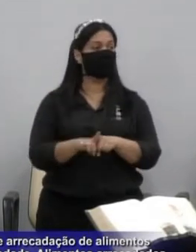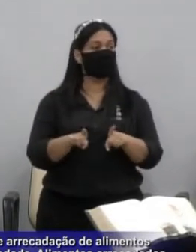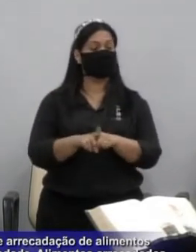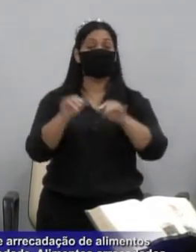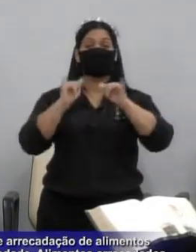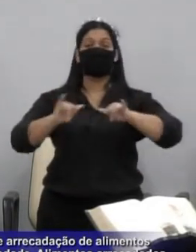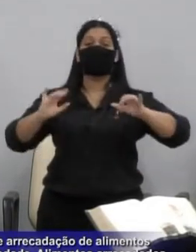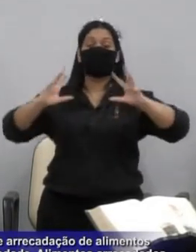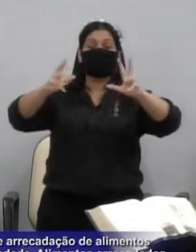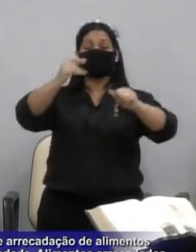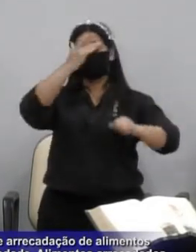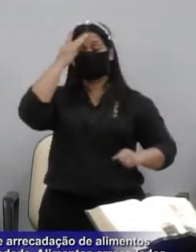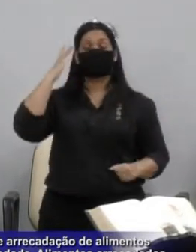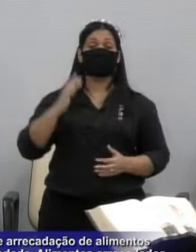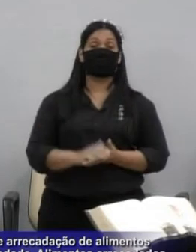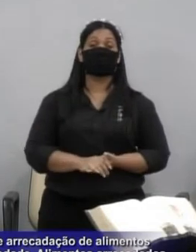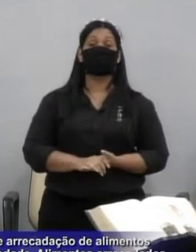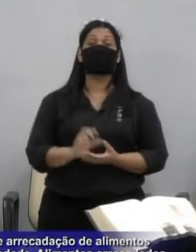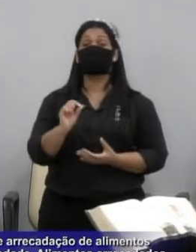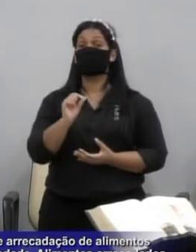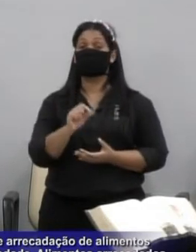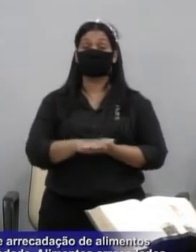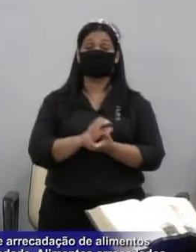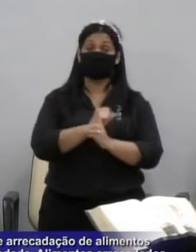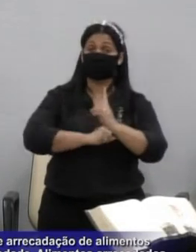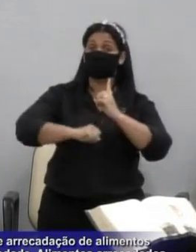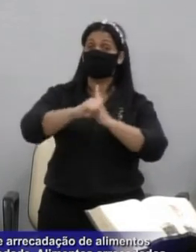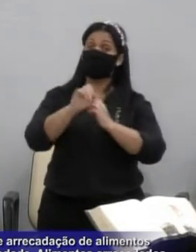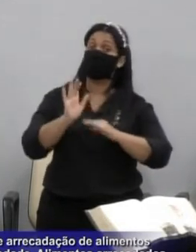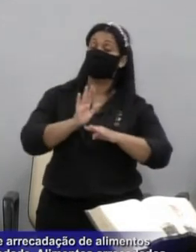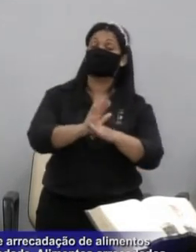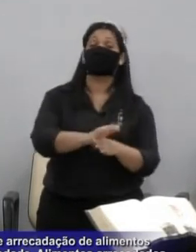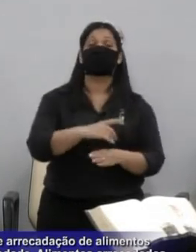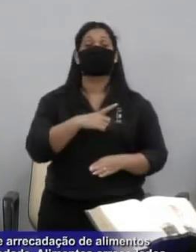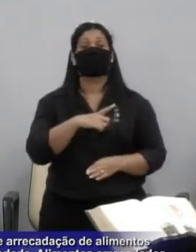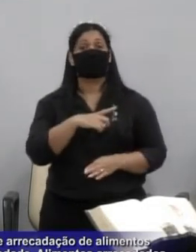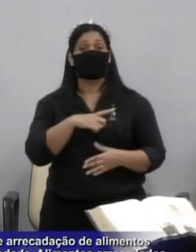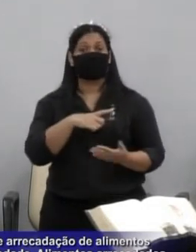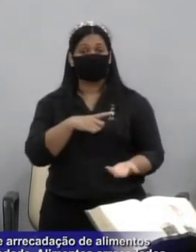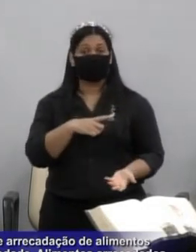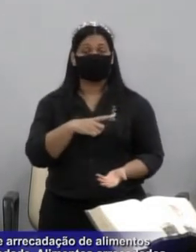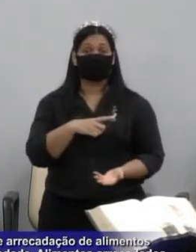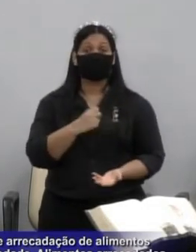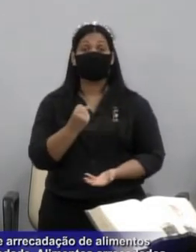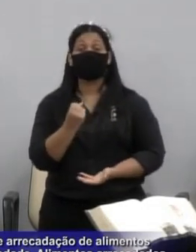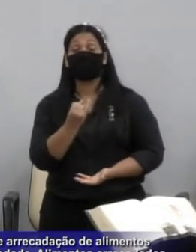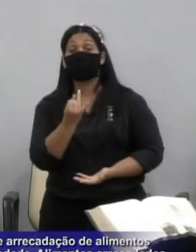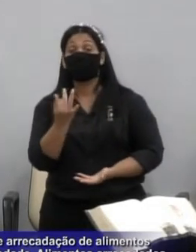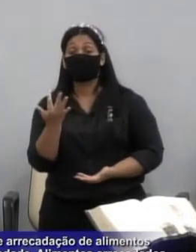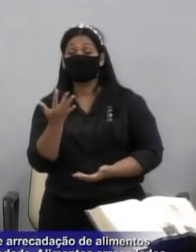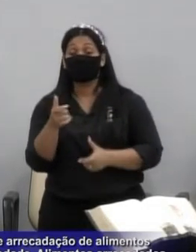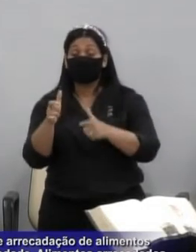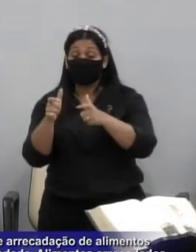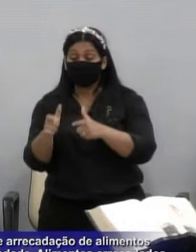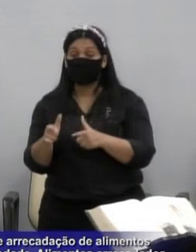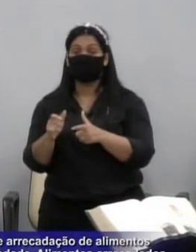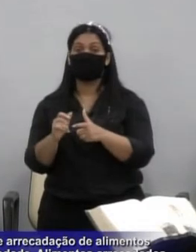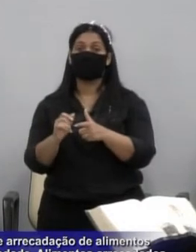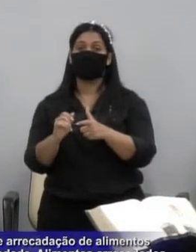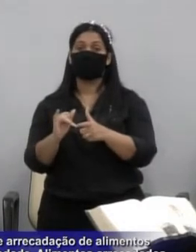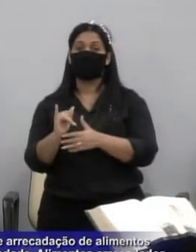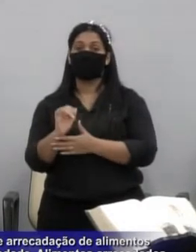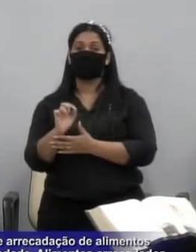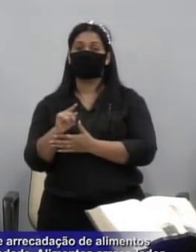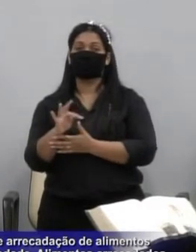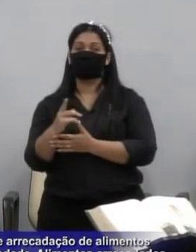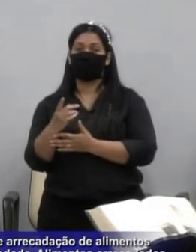para a população que o Fundo Social tem ali um número de entidades cadastradas, porque é